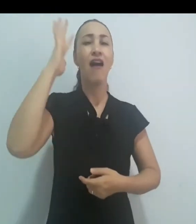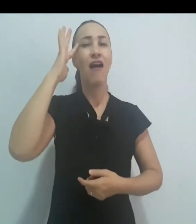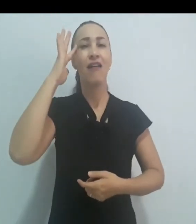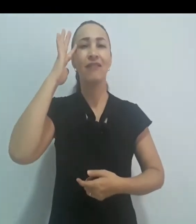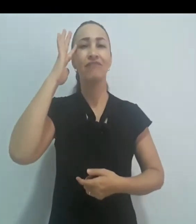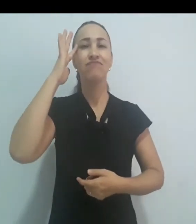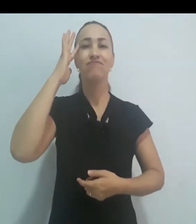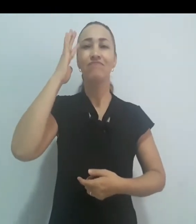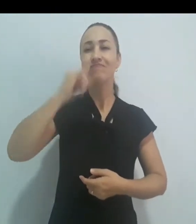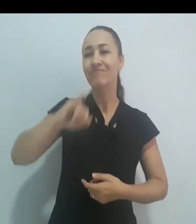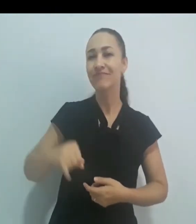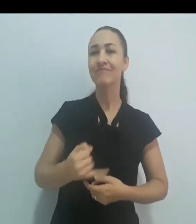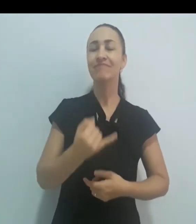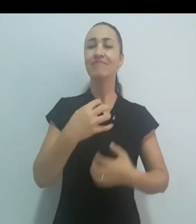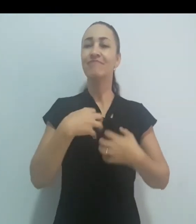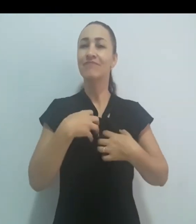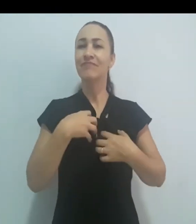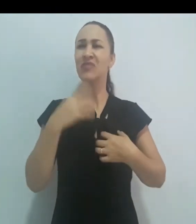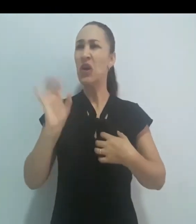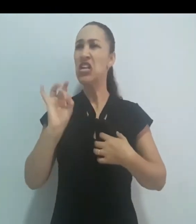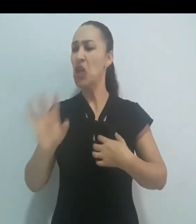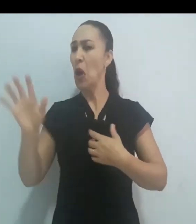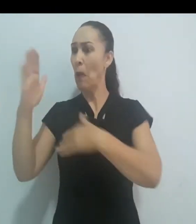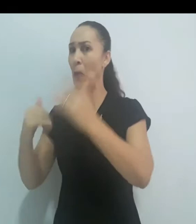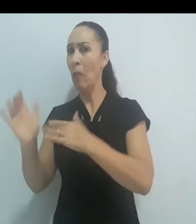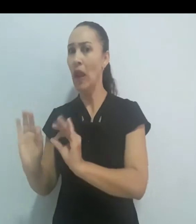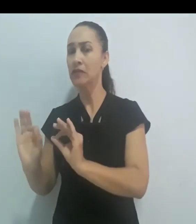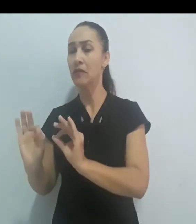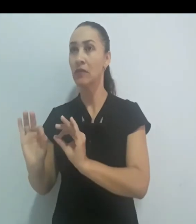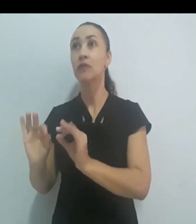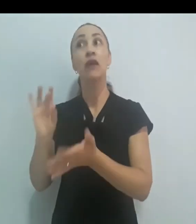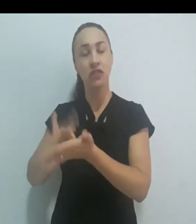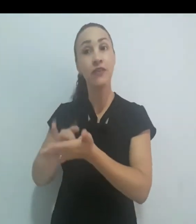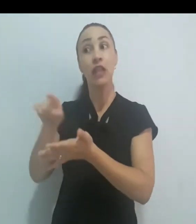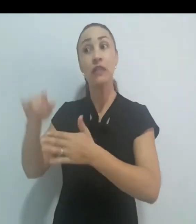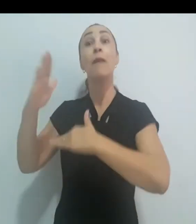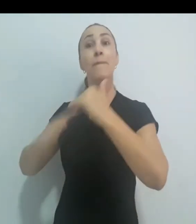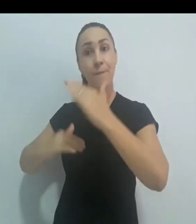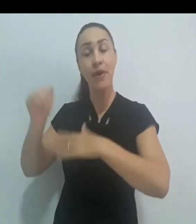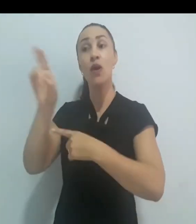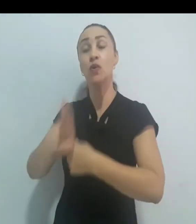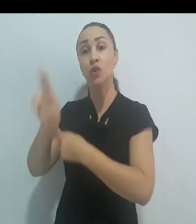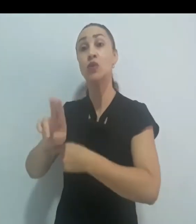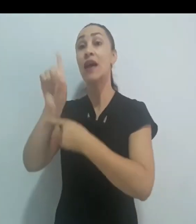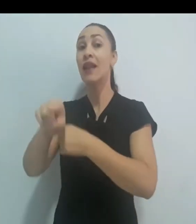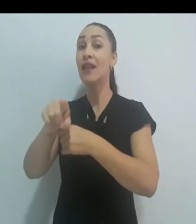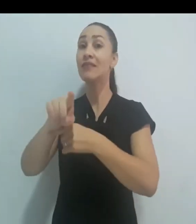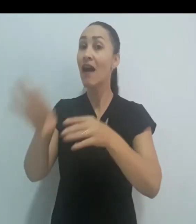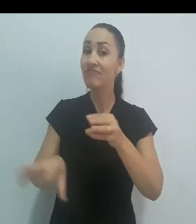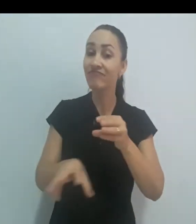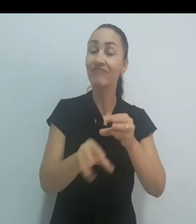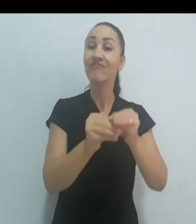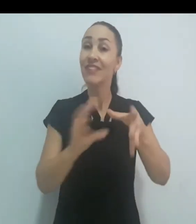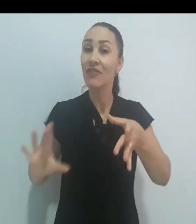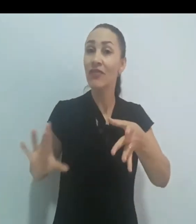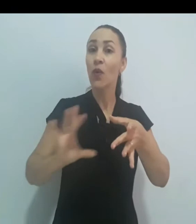para o deleite e não necessariamente para a utilidade prática, ainda que a utilidade prática esteja ali